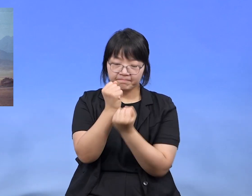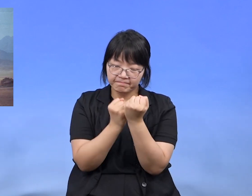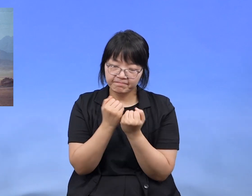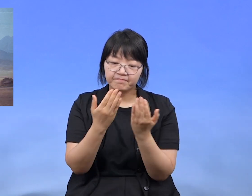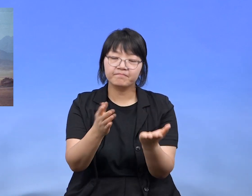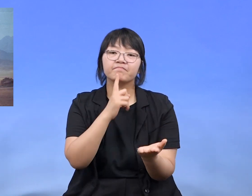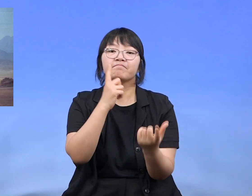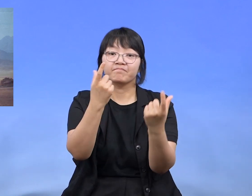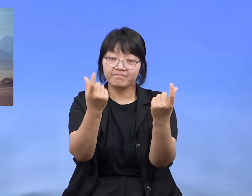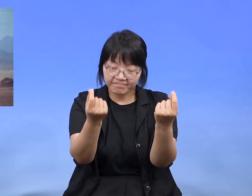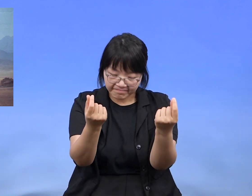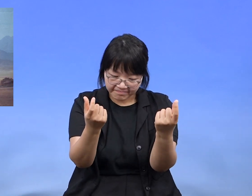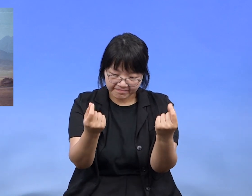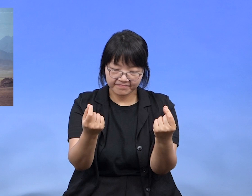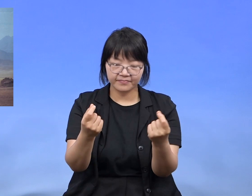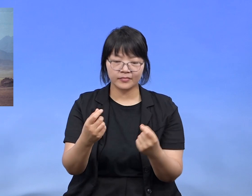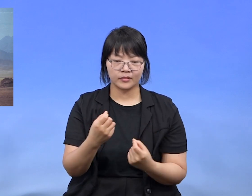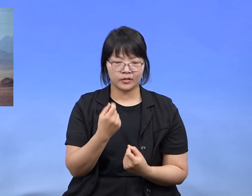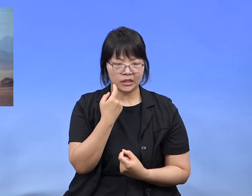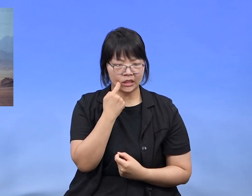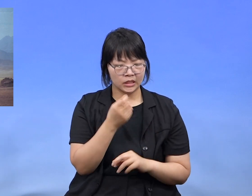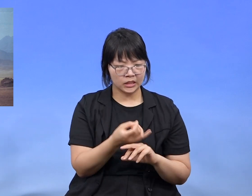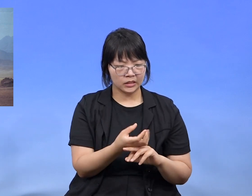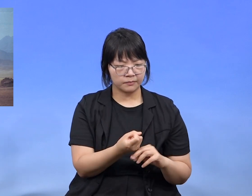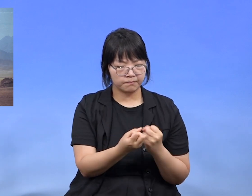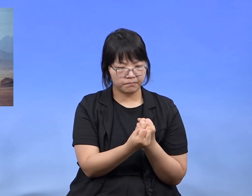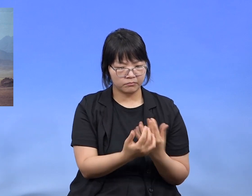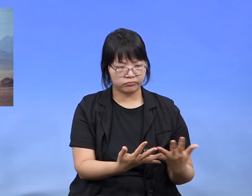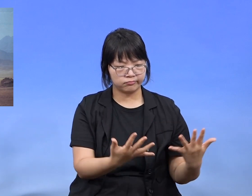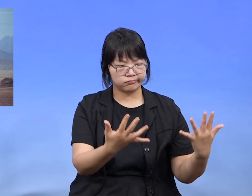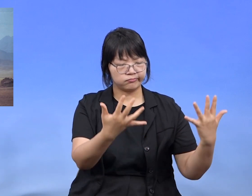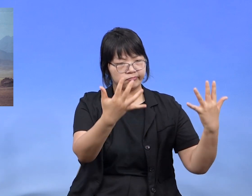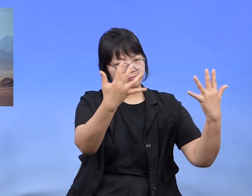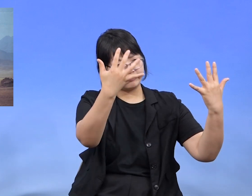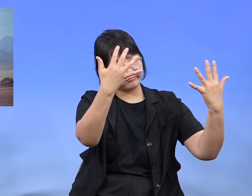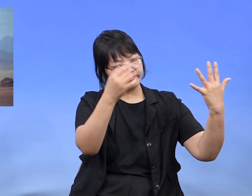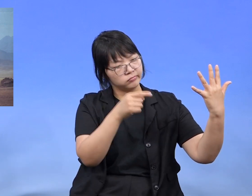것처럼 이 성소의 금촛대 메노라는 또한